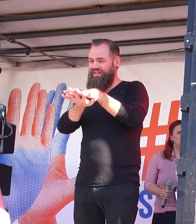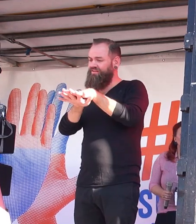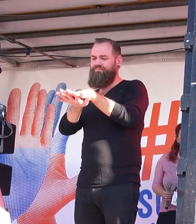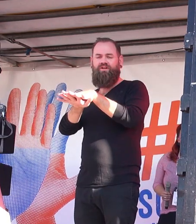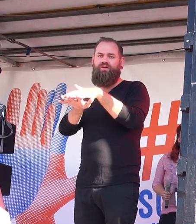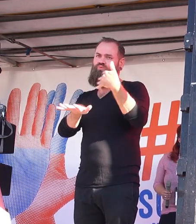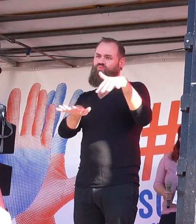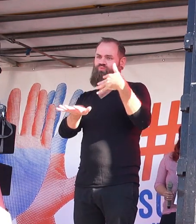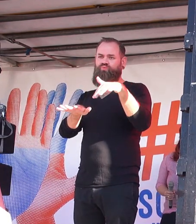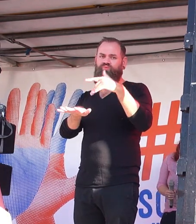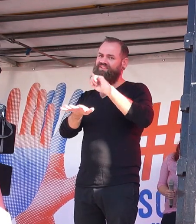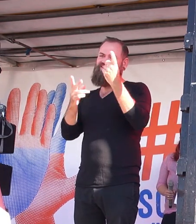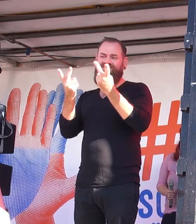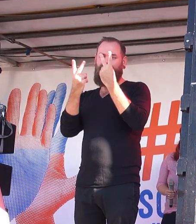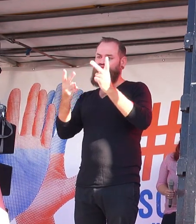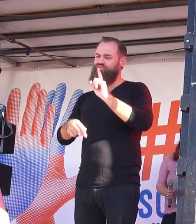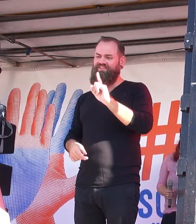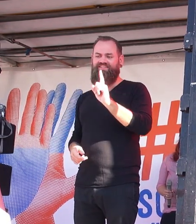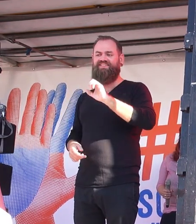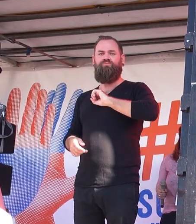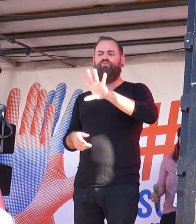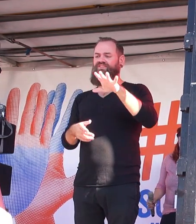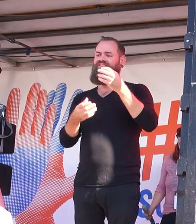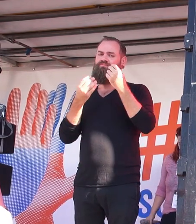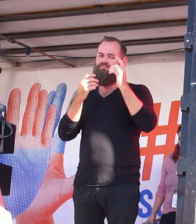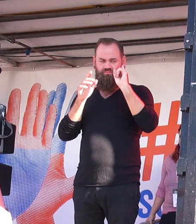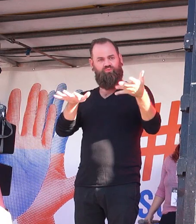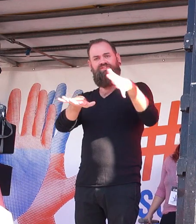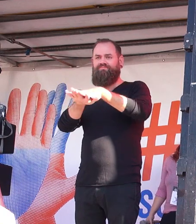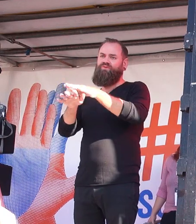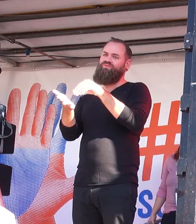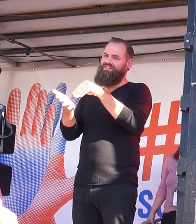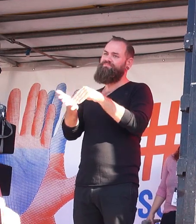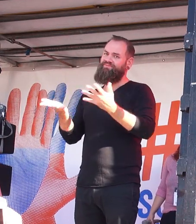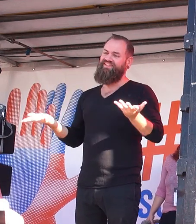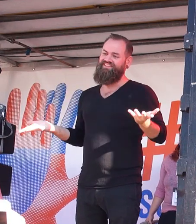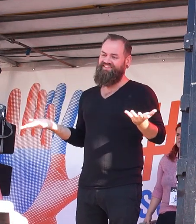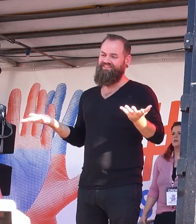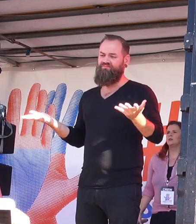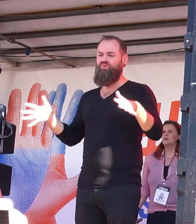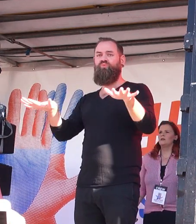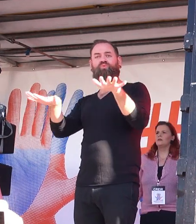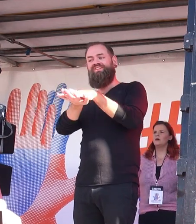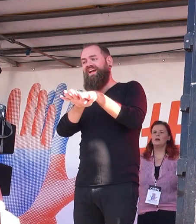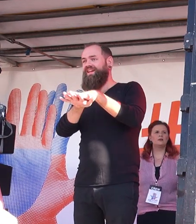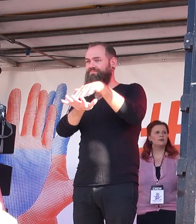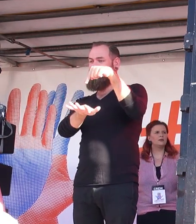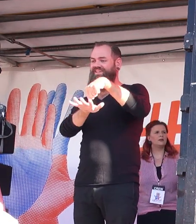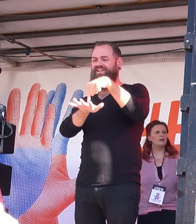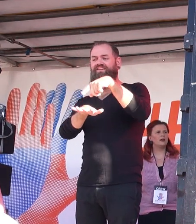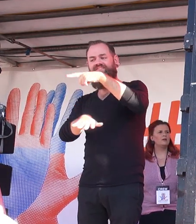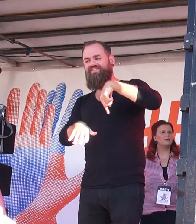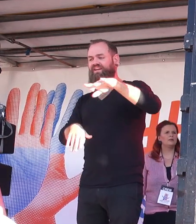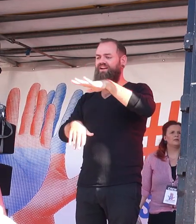und dort dabei. Sie sagen, wir sind unteilbar, wir gehören zu diesem Land. Der Islam, die